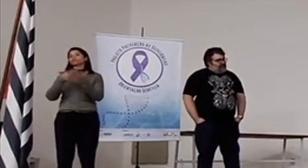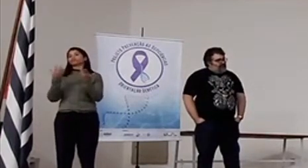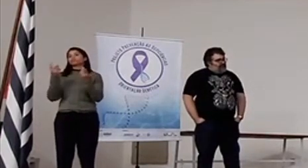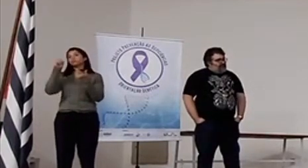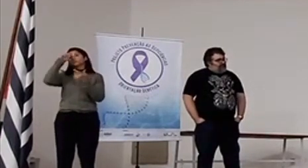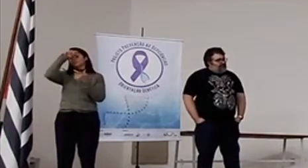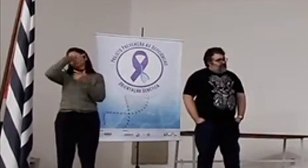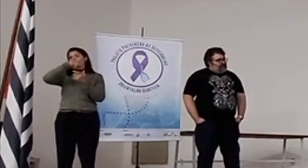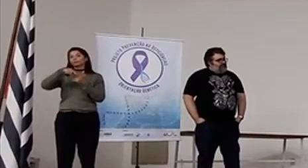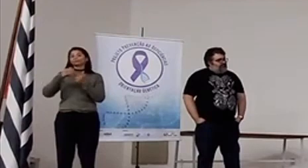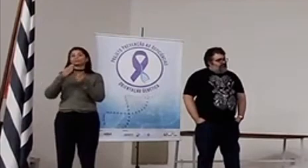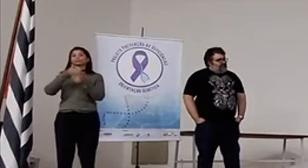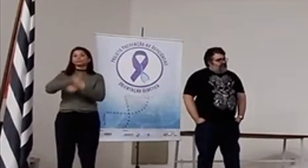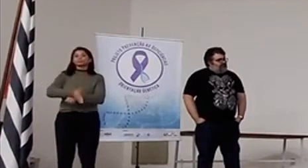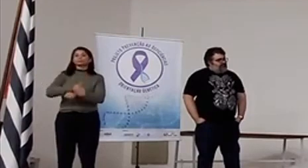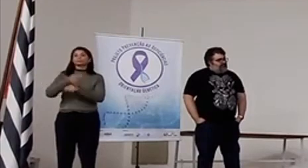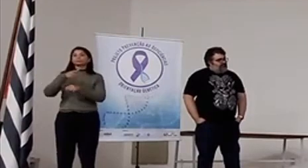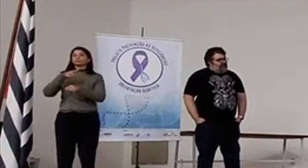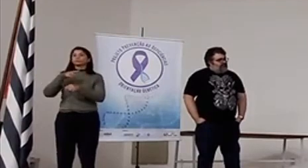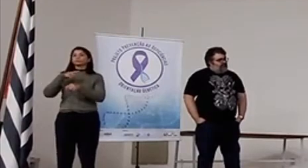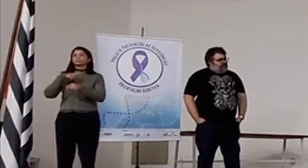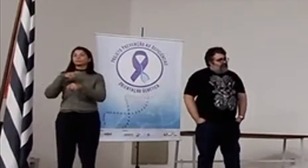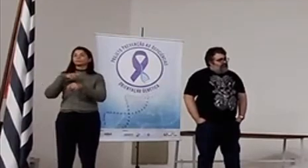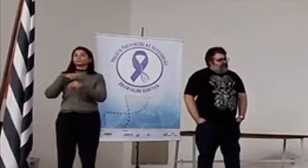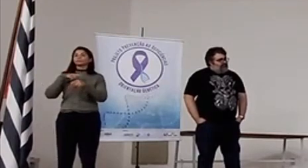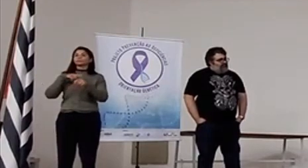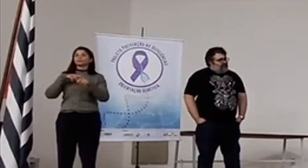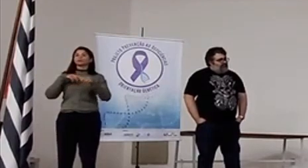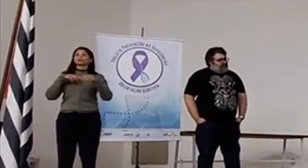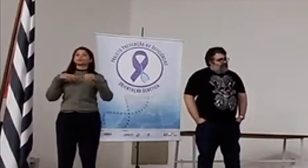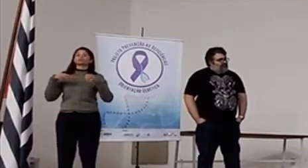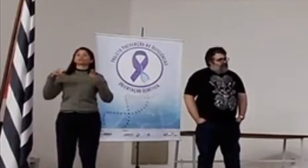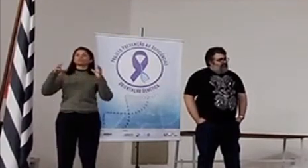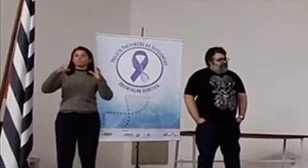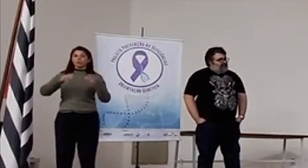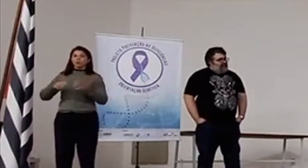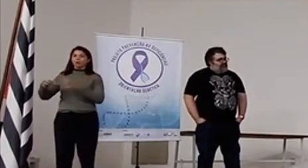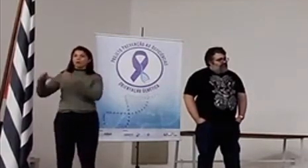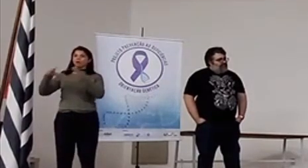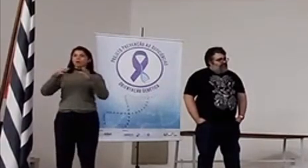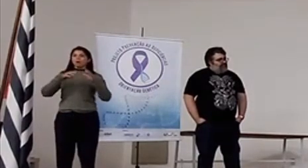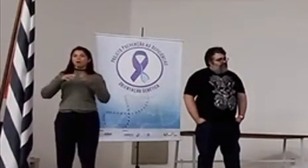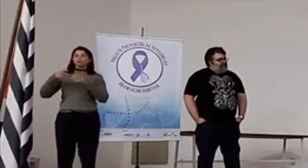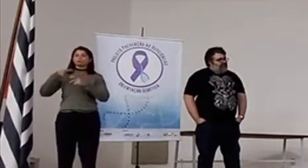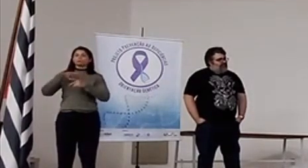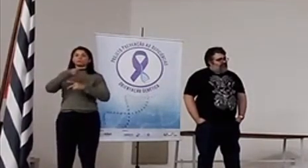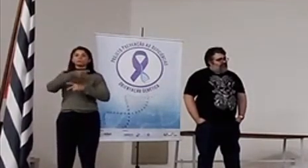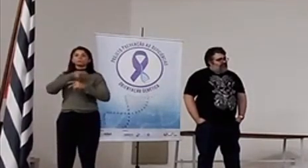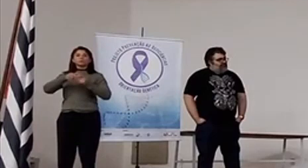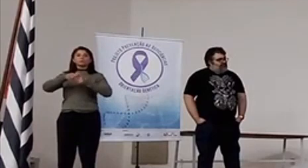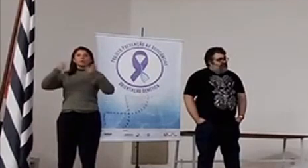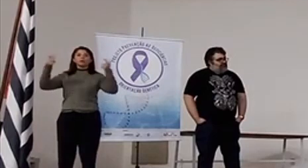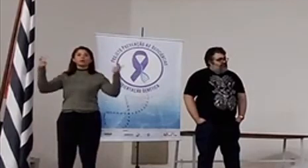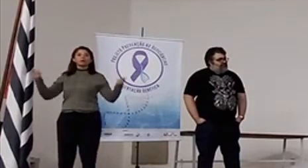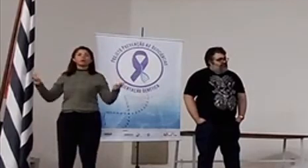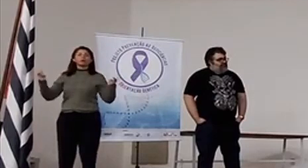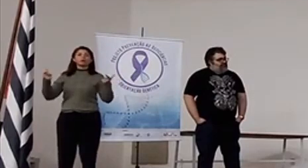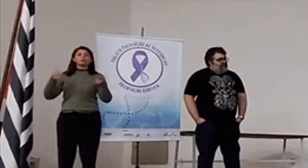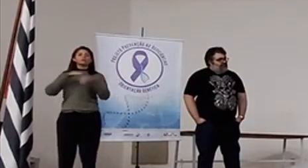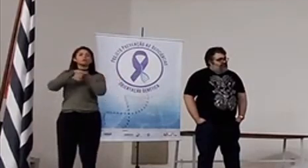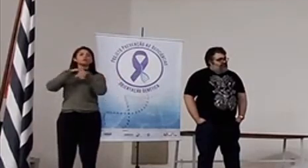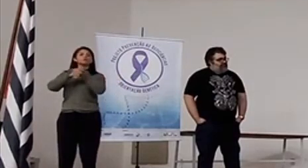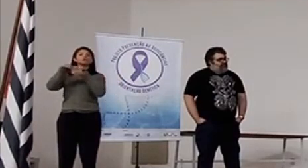a gente entende que a rede de saúde ela é muito grande. Às vezes, o pessoal, a gente conversou com a secretária, mas às vezes